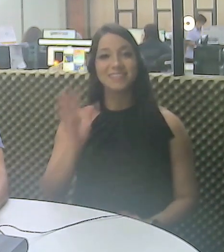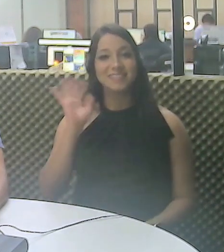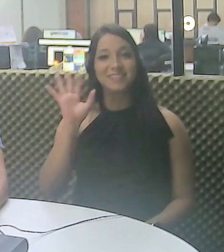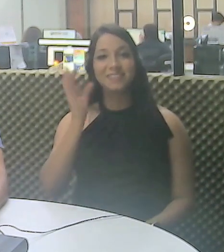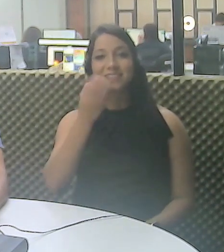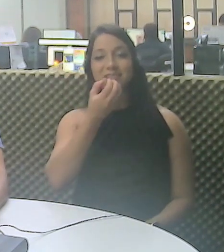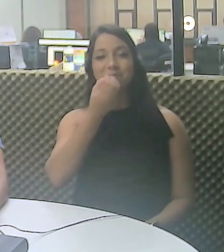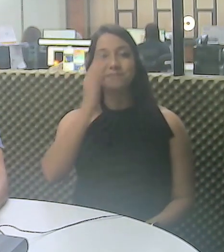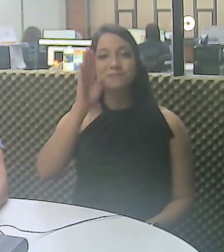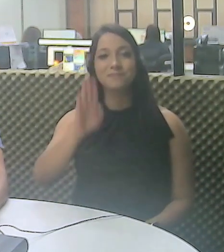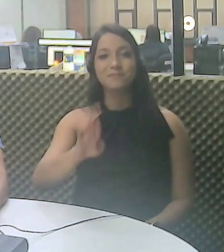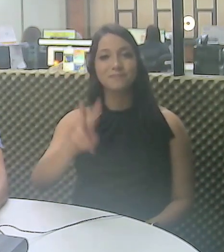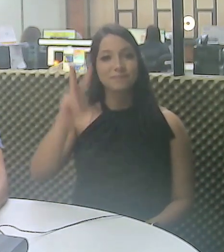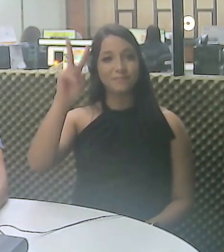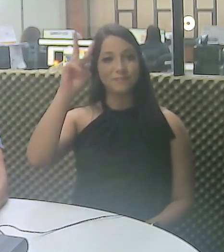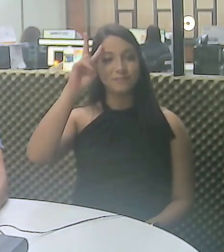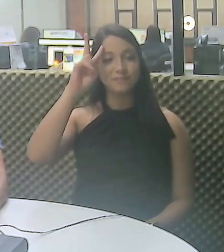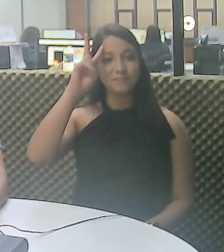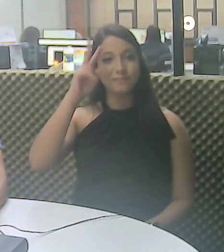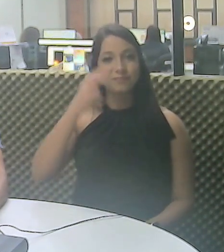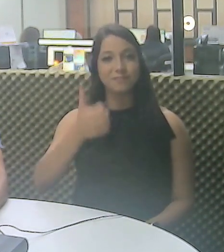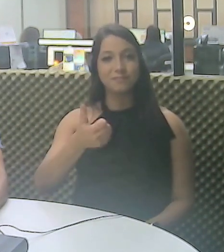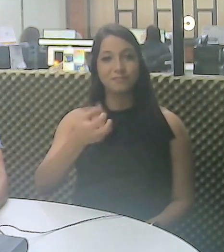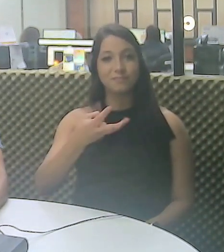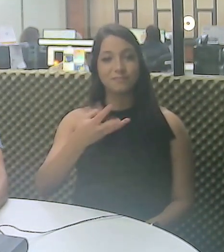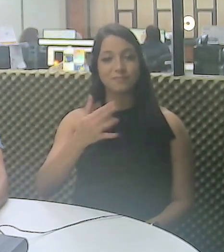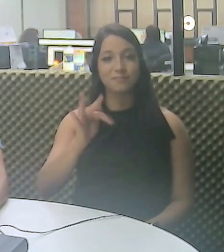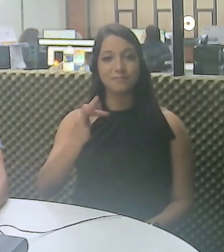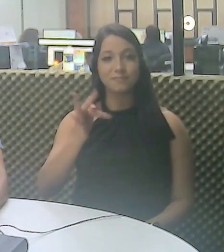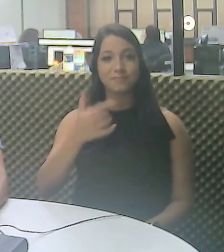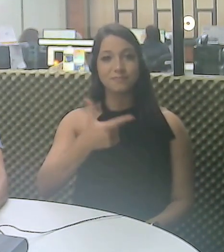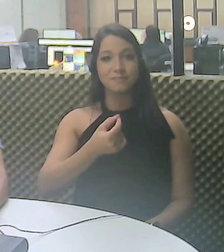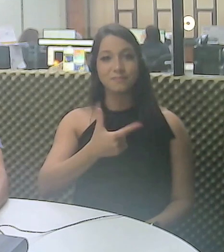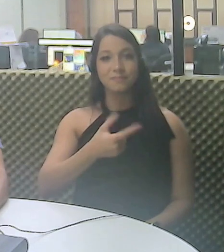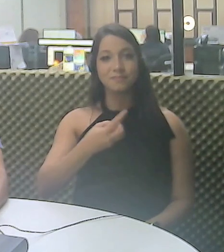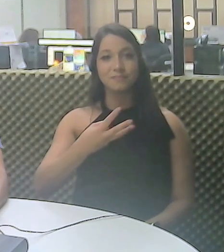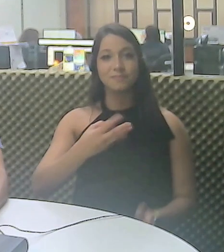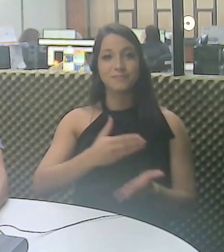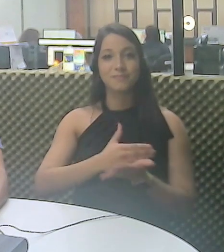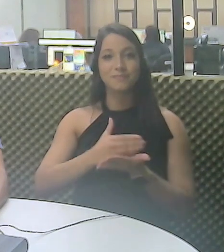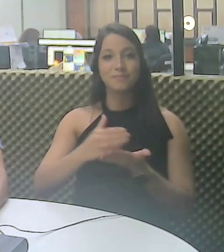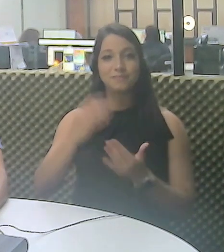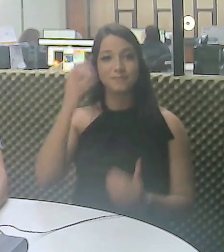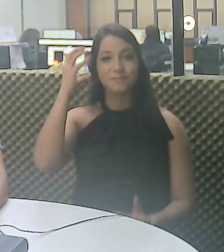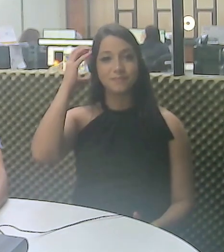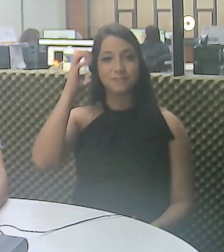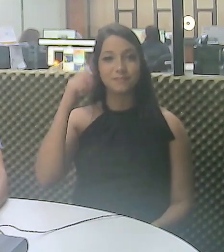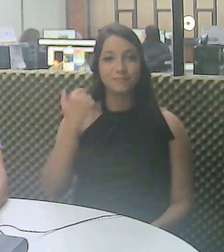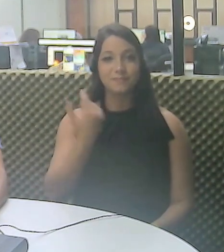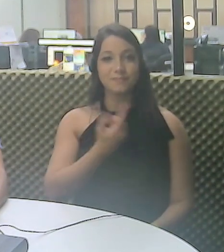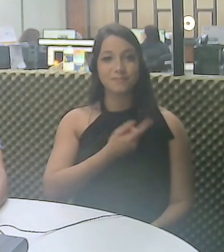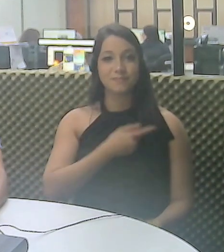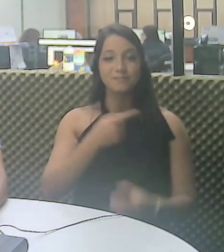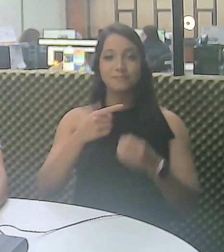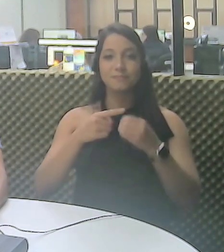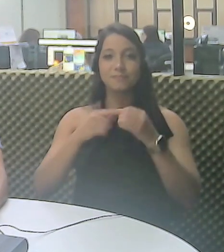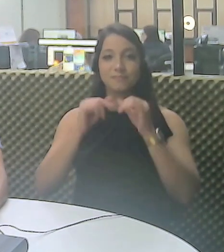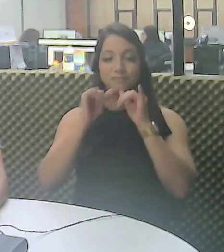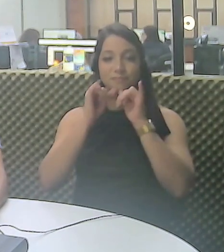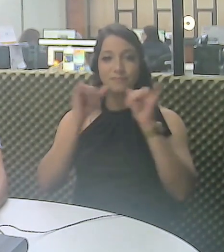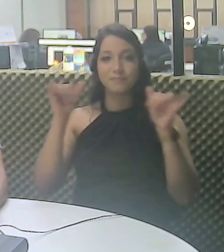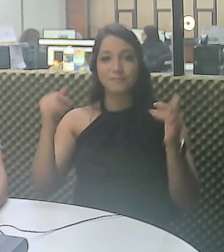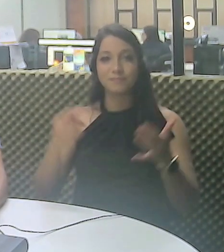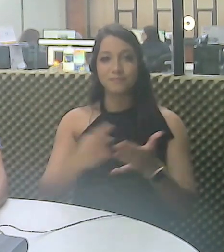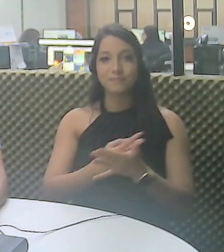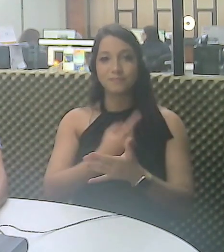Olá, boa tarde. Hoje é segunda-feira, dia 13 de fevereiro de 2023. Está no ar a Rádio Nossa Cidade com um boletim de notícias sobre o